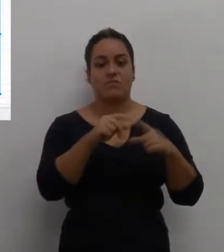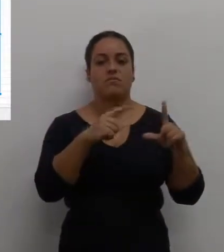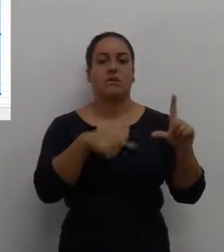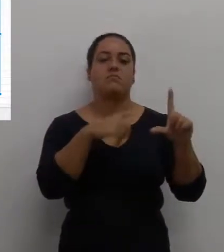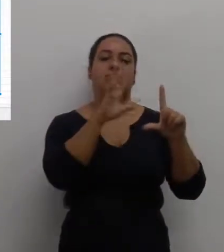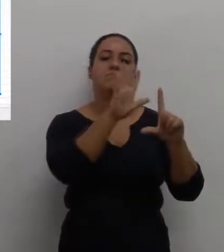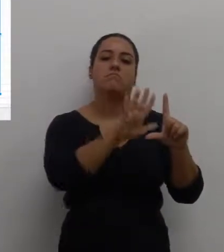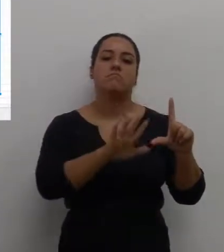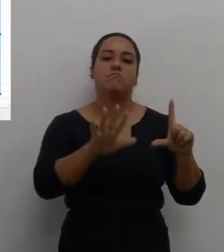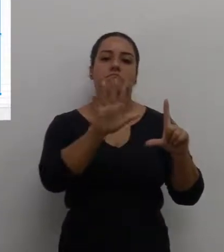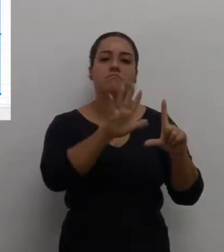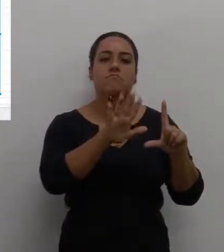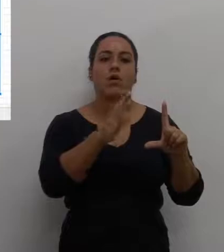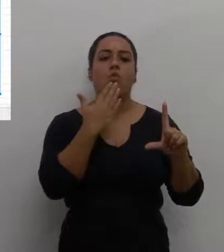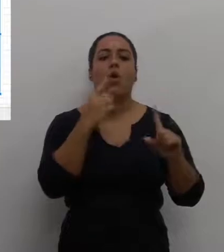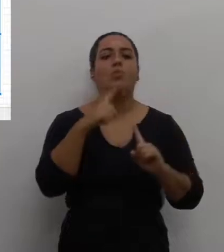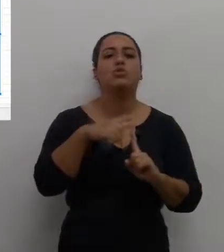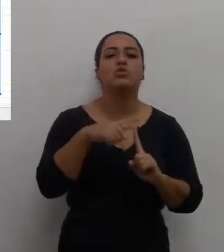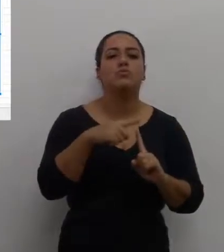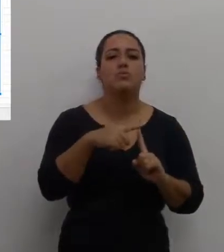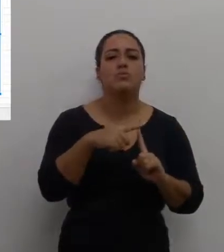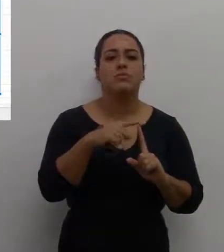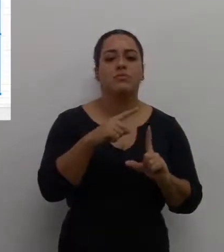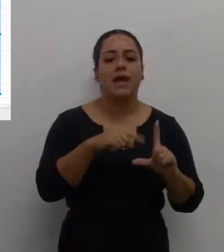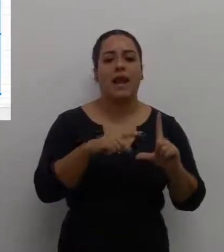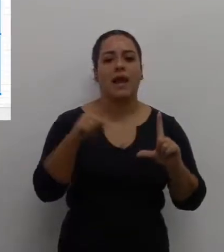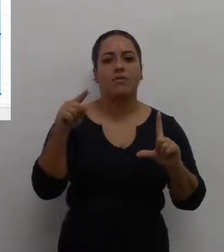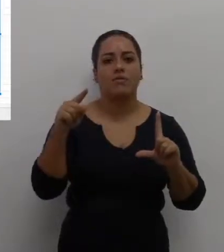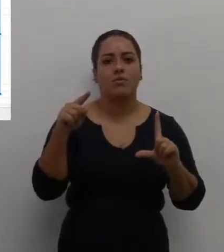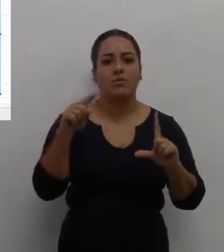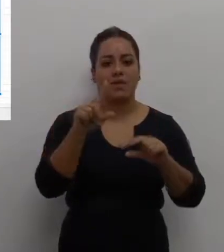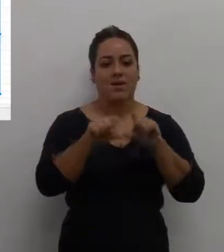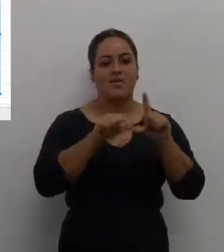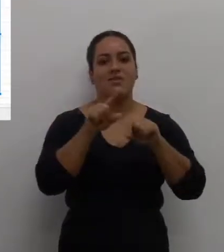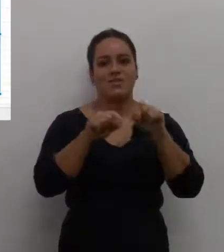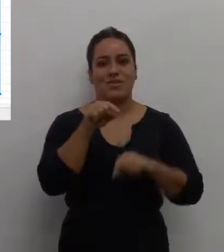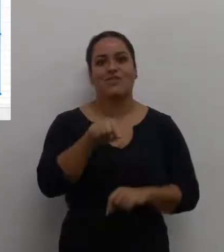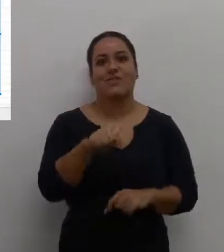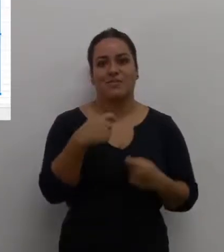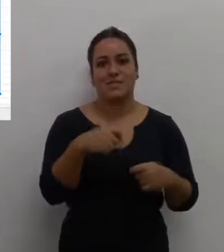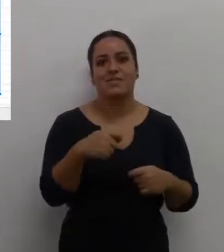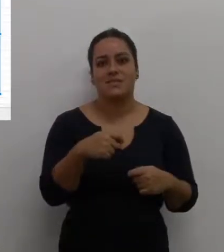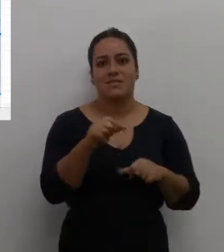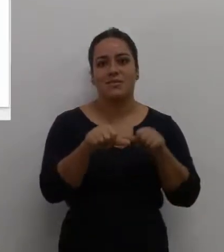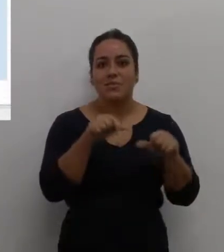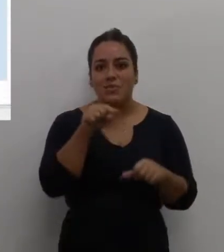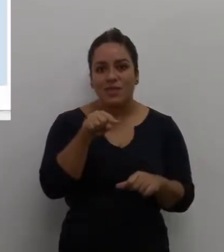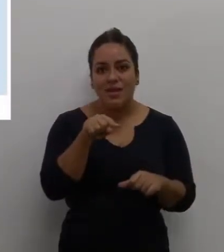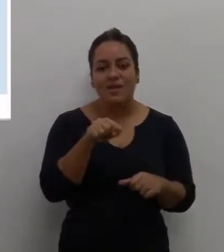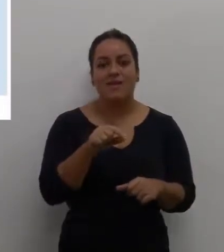Aqui, ó, eu tenho que ir, tipos de gráfico, tem que mudar aqui, ó,